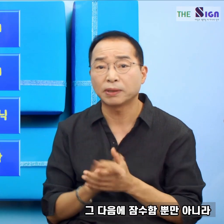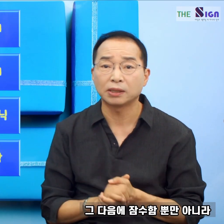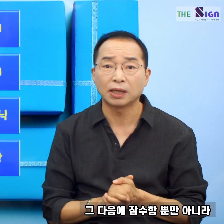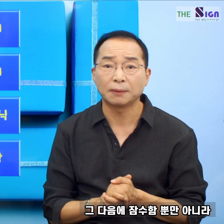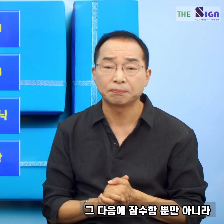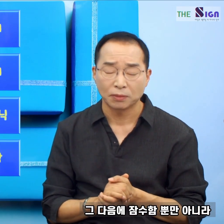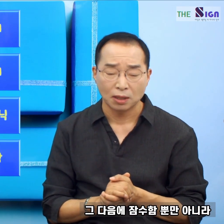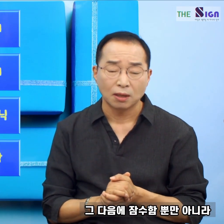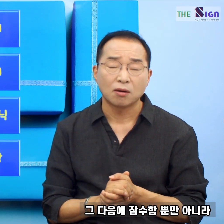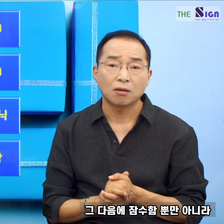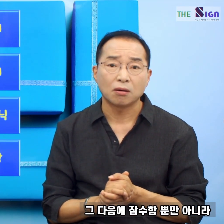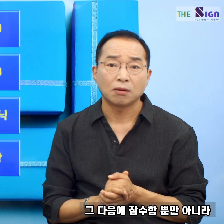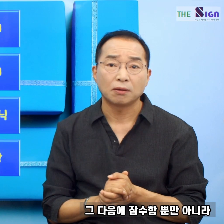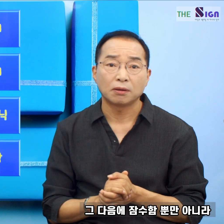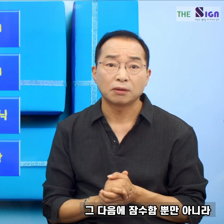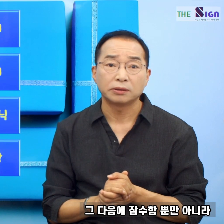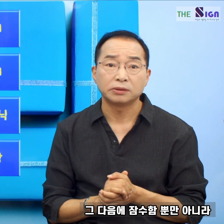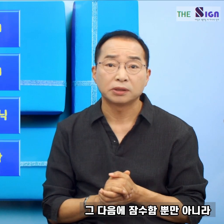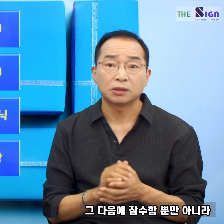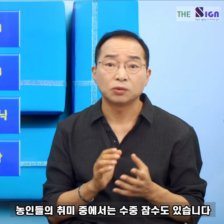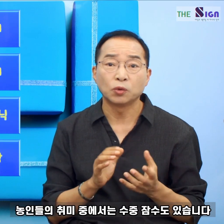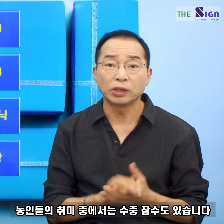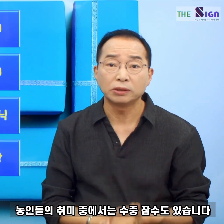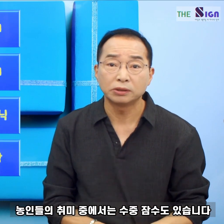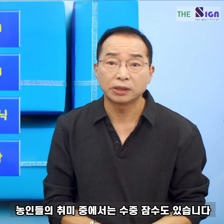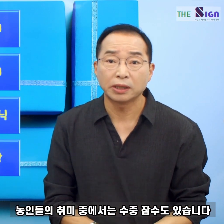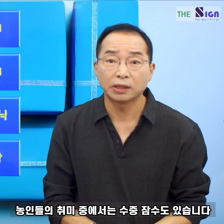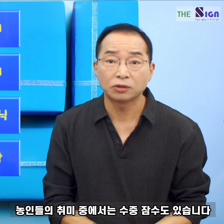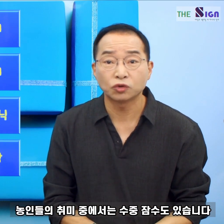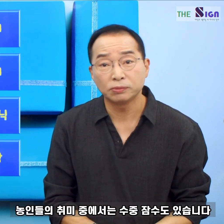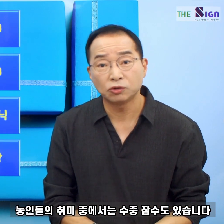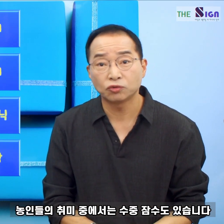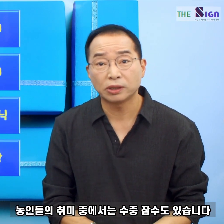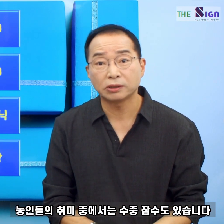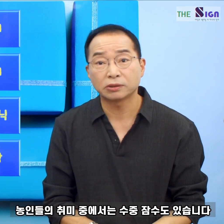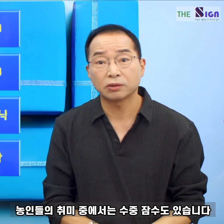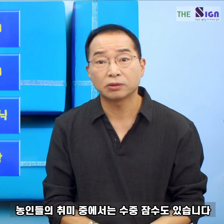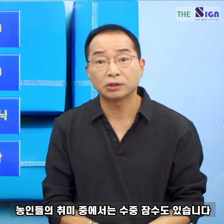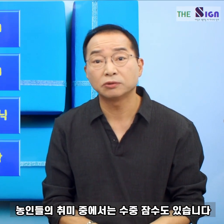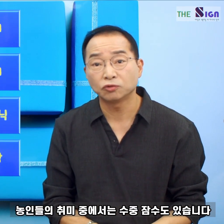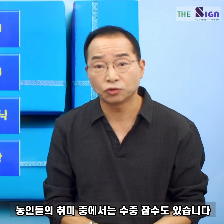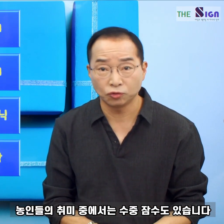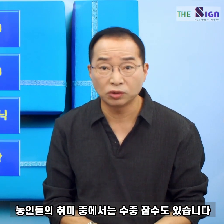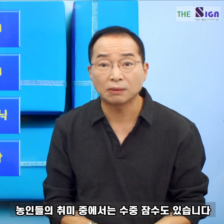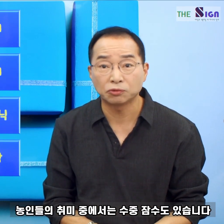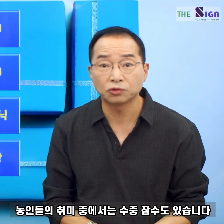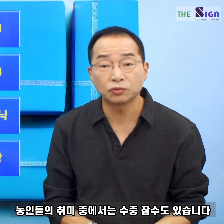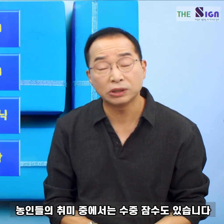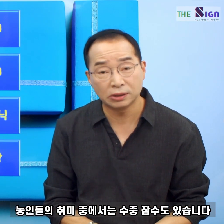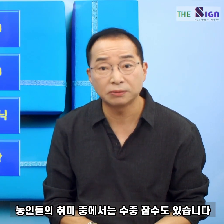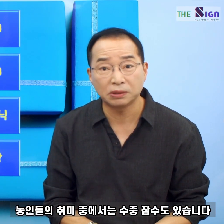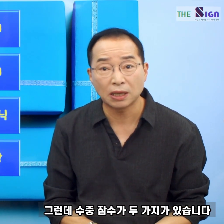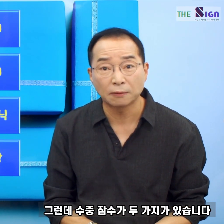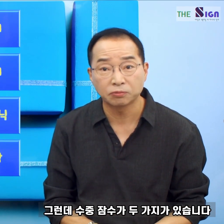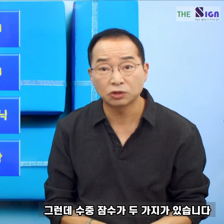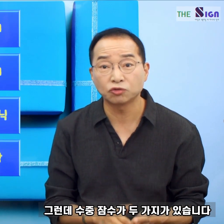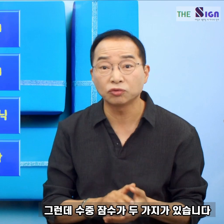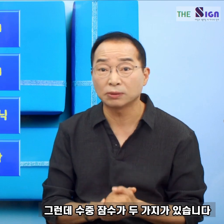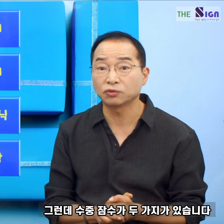아니라 이제 농민들의 취미 중에서는 수중 잠수도 있습니다. 근데 수중 잠수가 이제